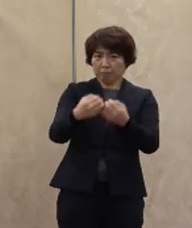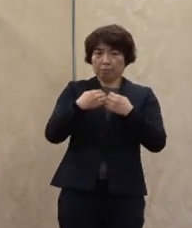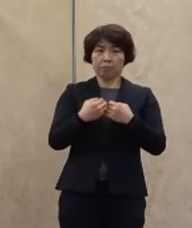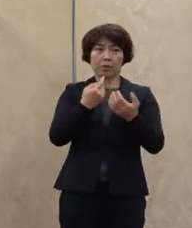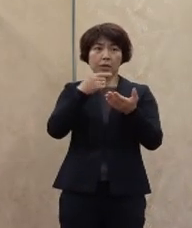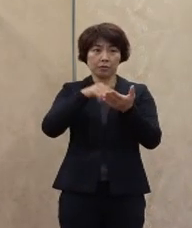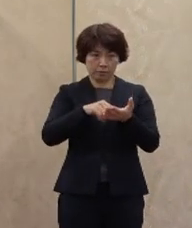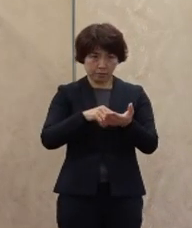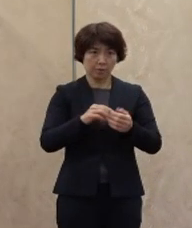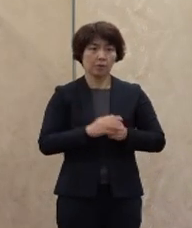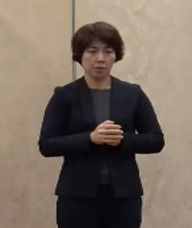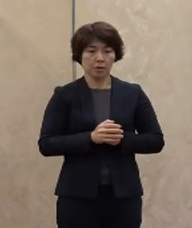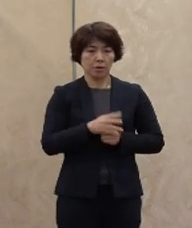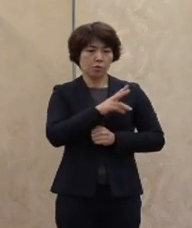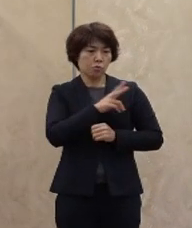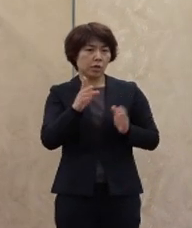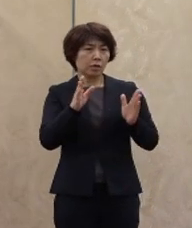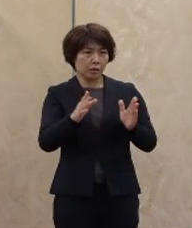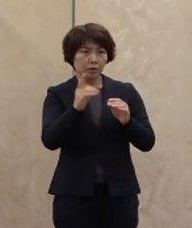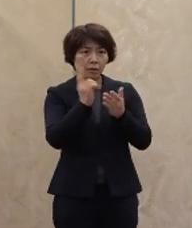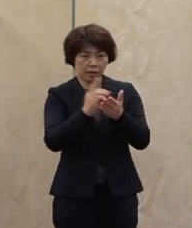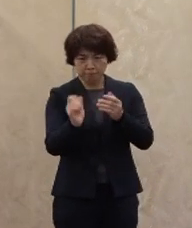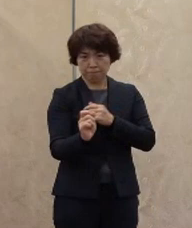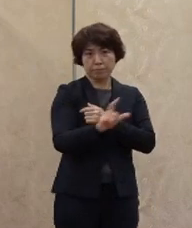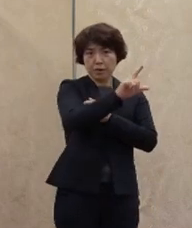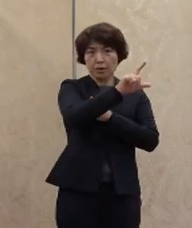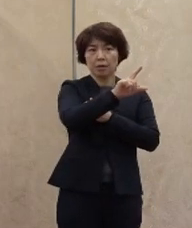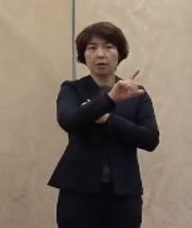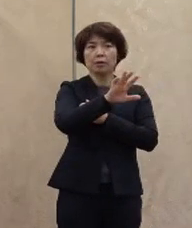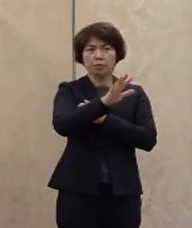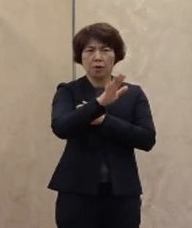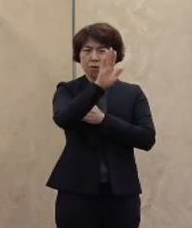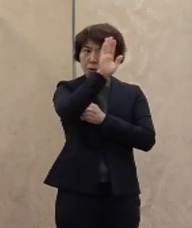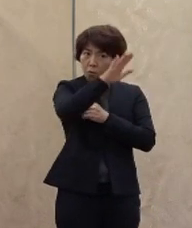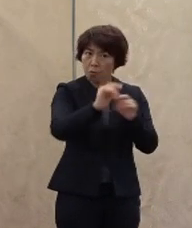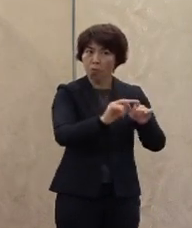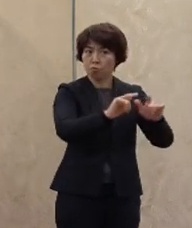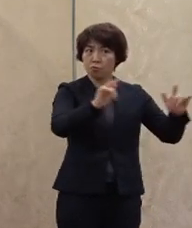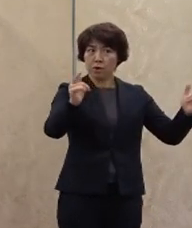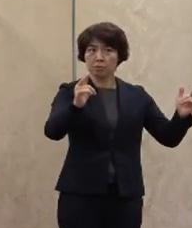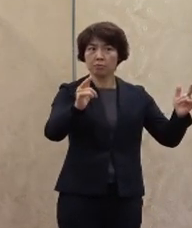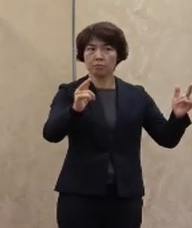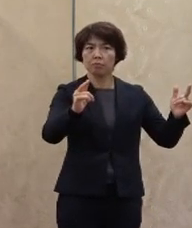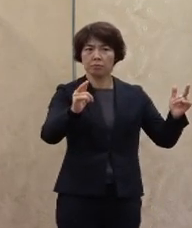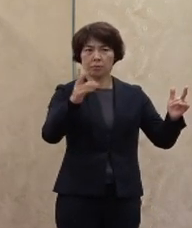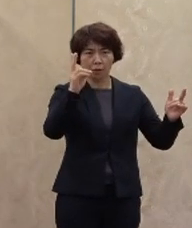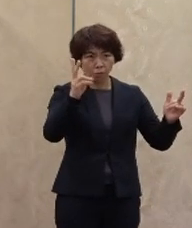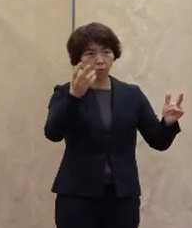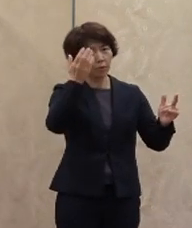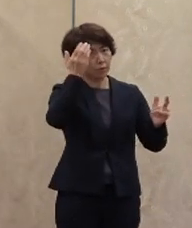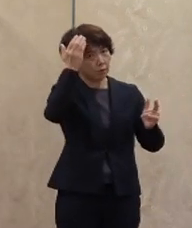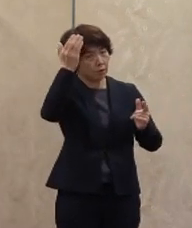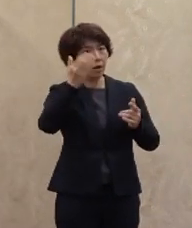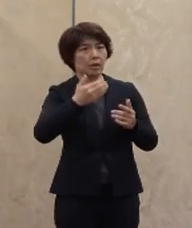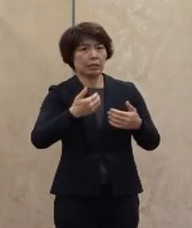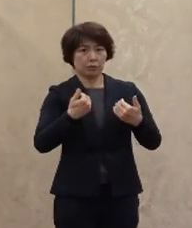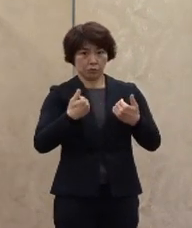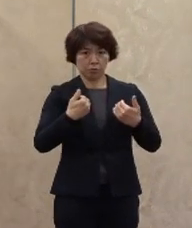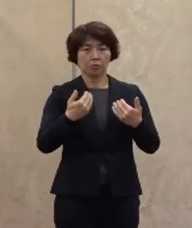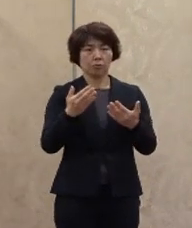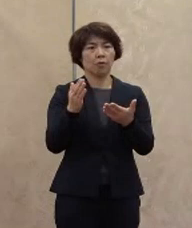日間の陽性者の数ではありましたが、その後これは拡大するだろうと、そう判断すべきだというのが一つ。そ